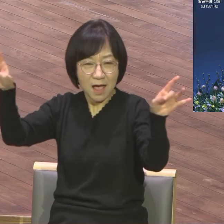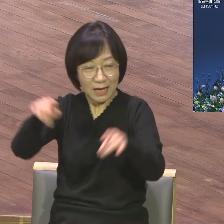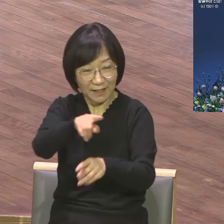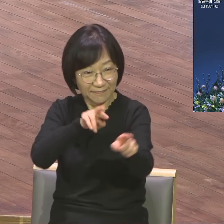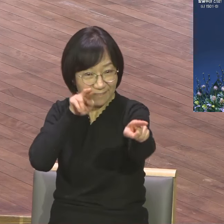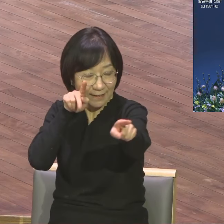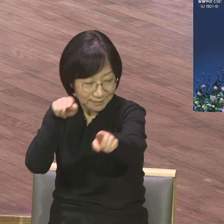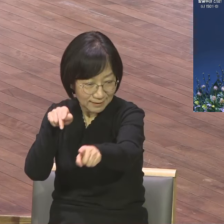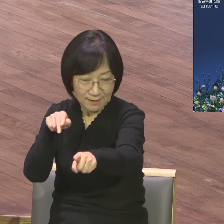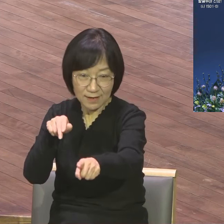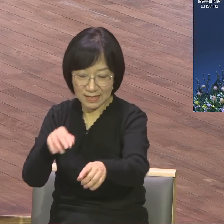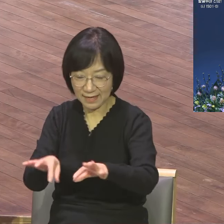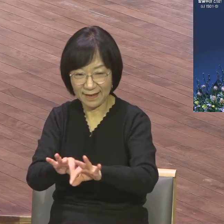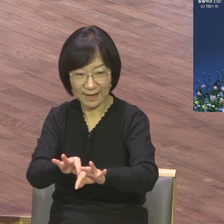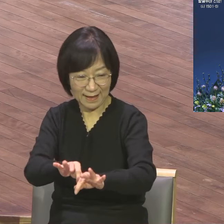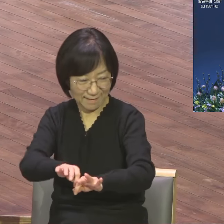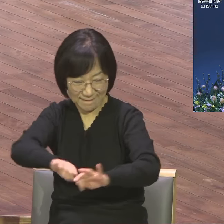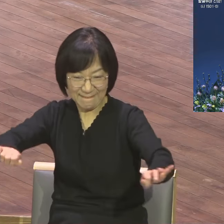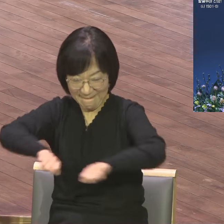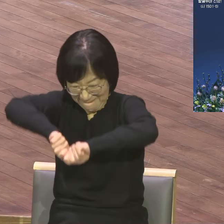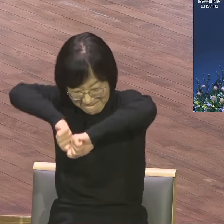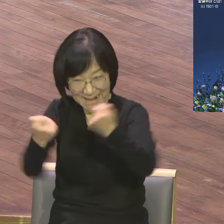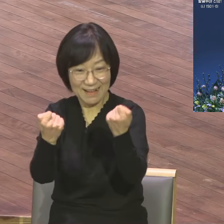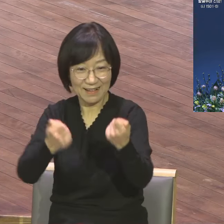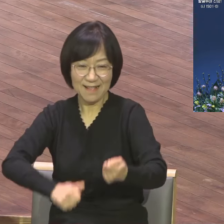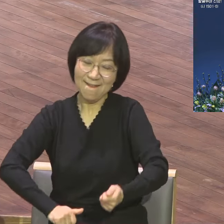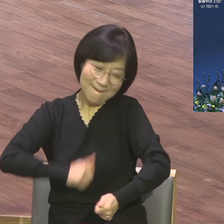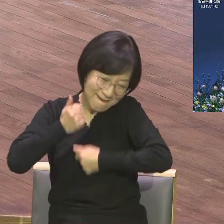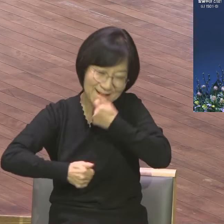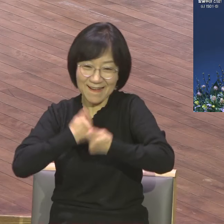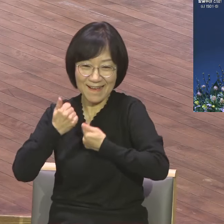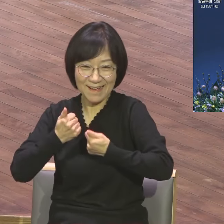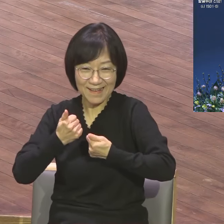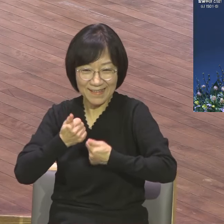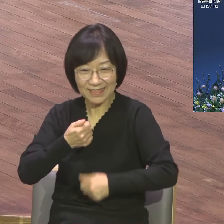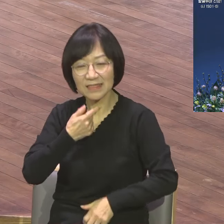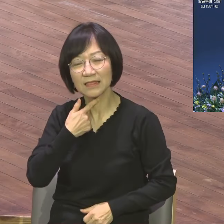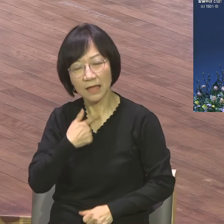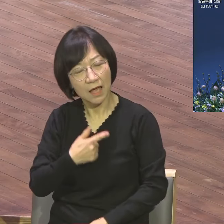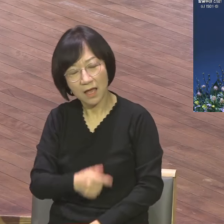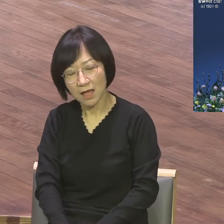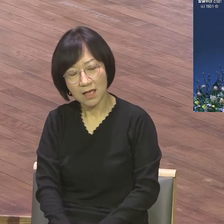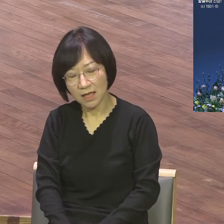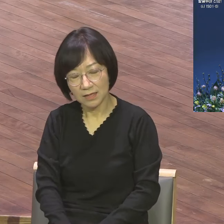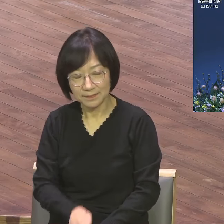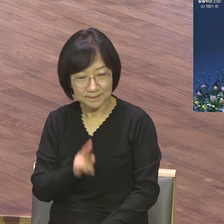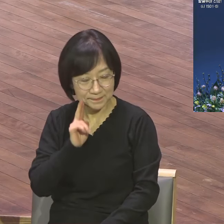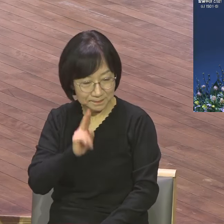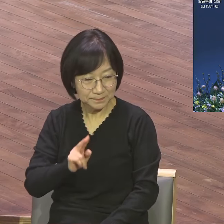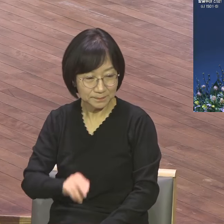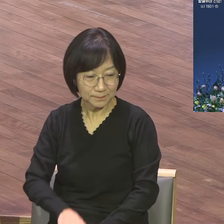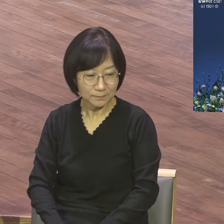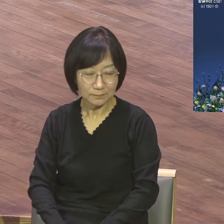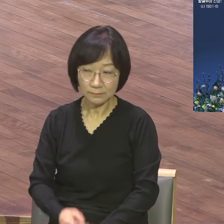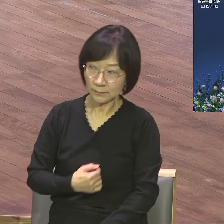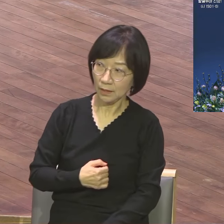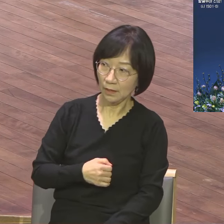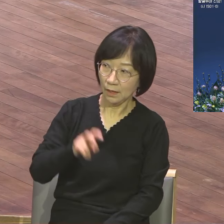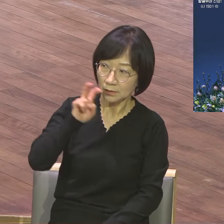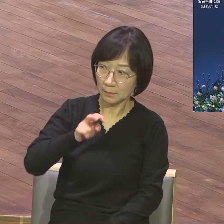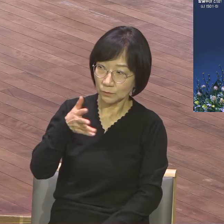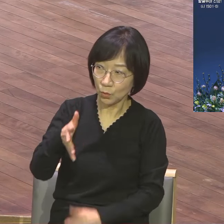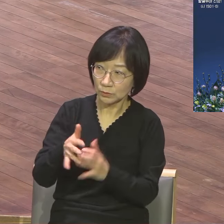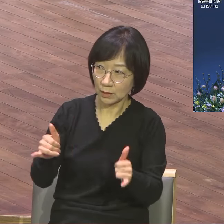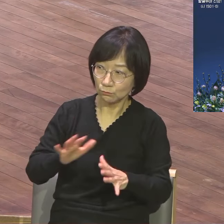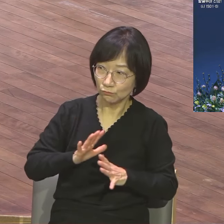맞고 막 이 지휘대로 확 머리 털고 확 가버리고 아, 음악하는 사람 저렇구나. 우리